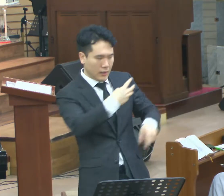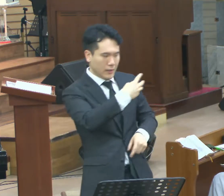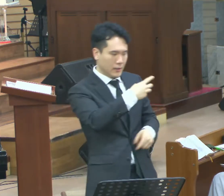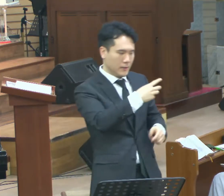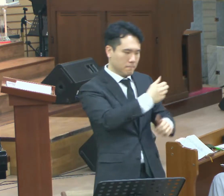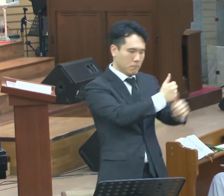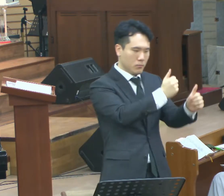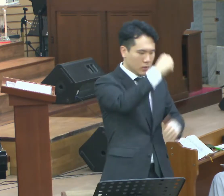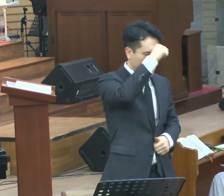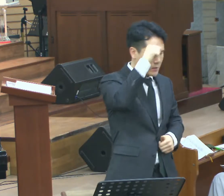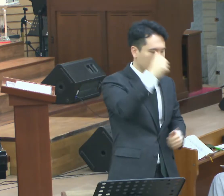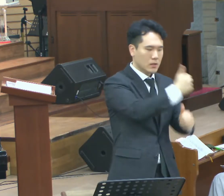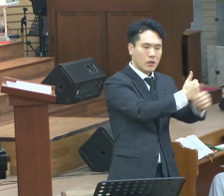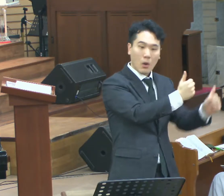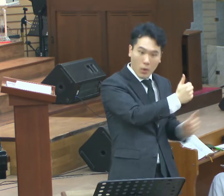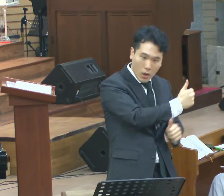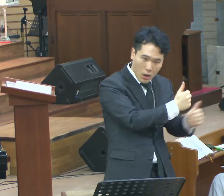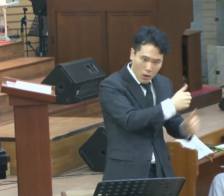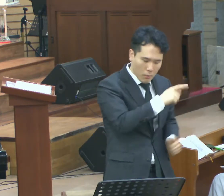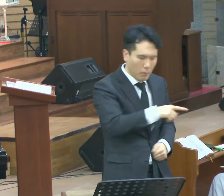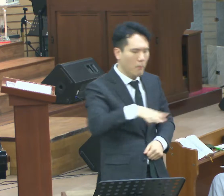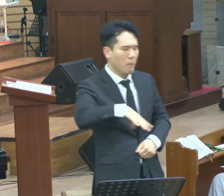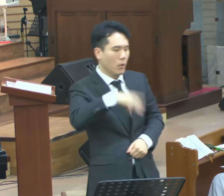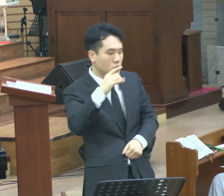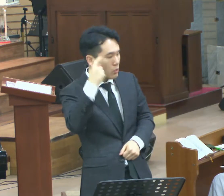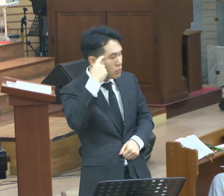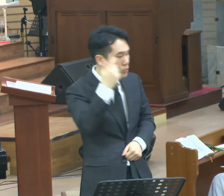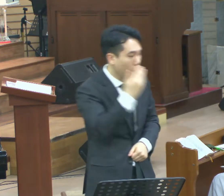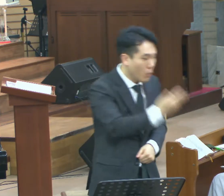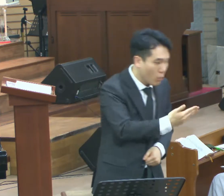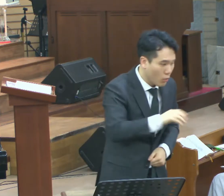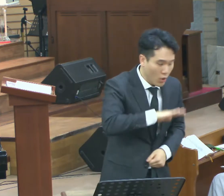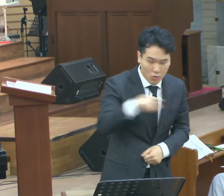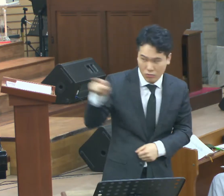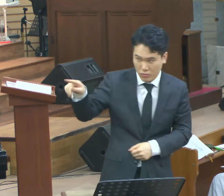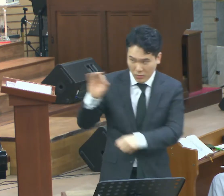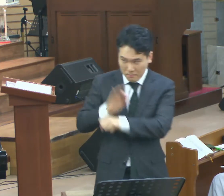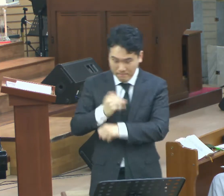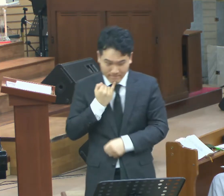기도를 그냥 막 하면 돼요? 아니면 교회 목사님한테 먼저 물어봐야 돼요?